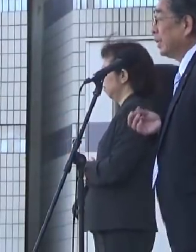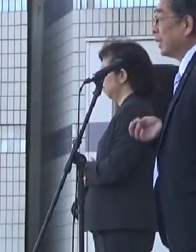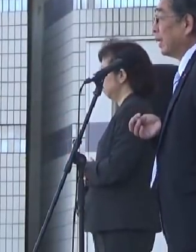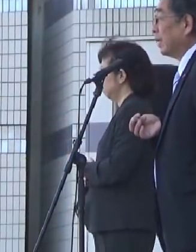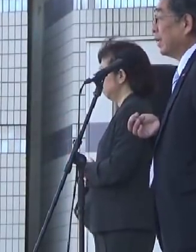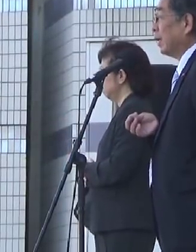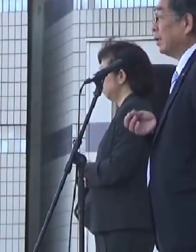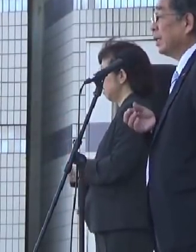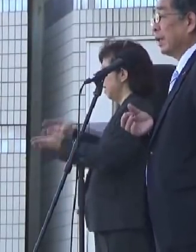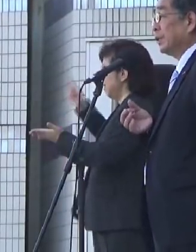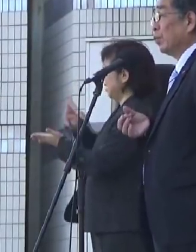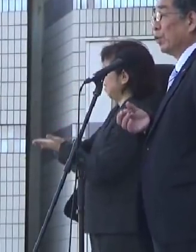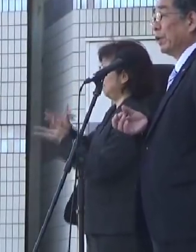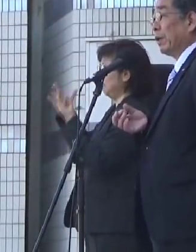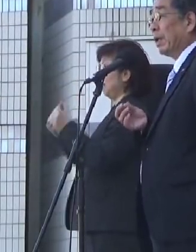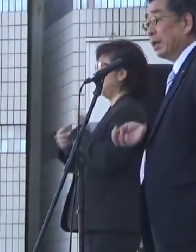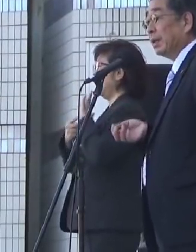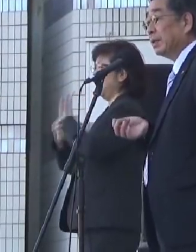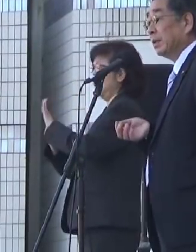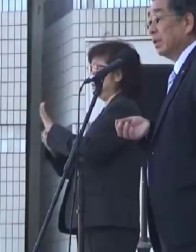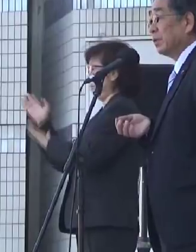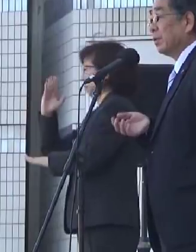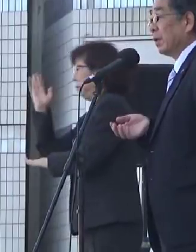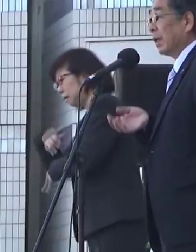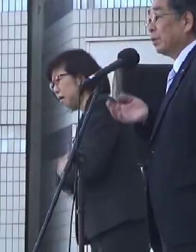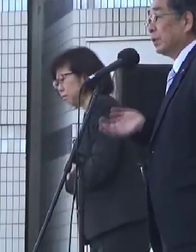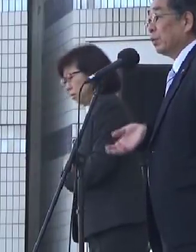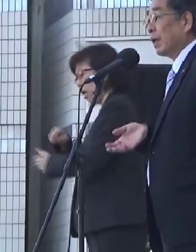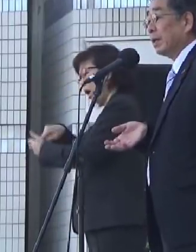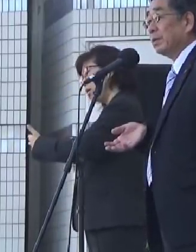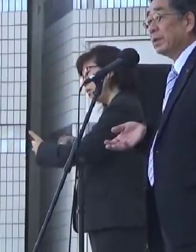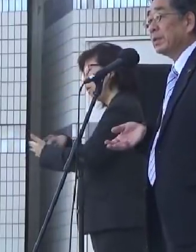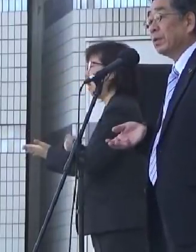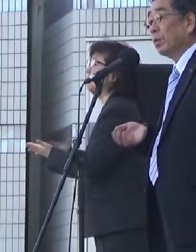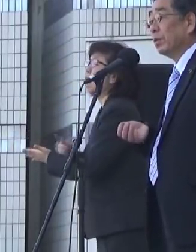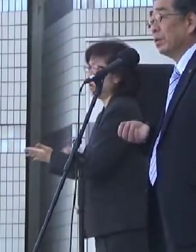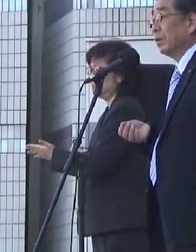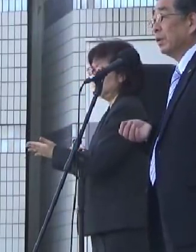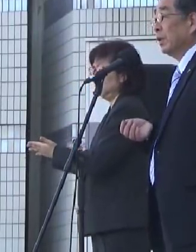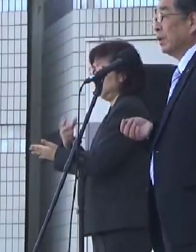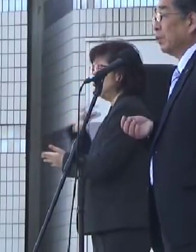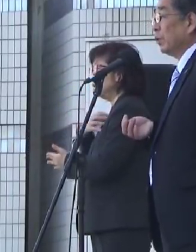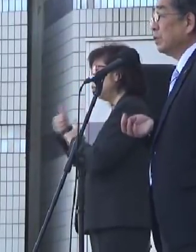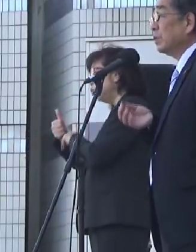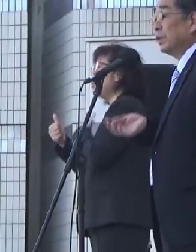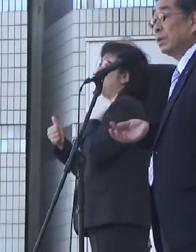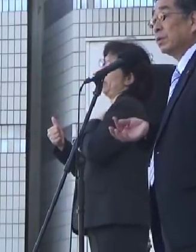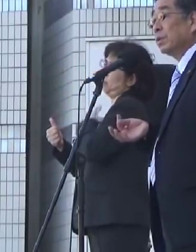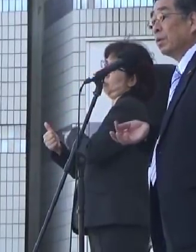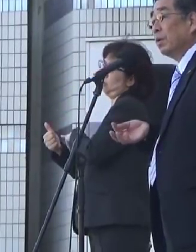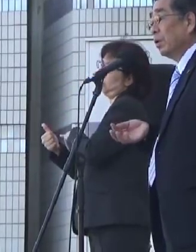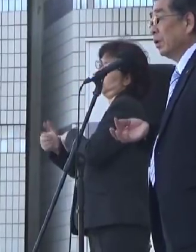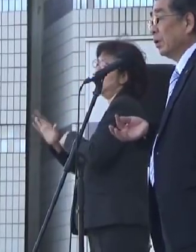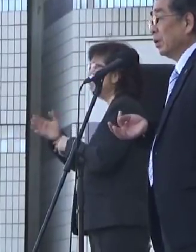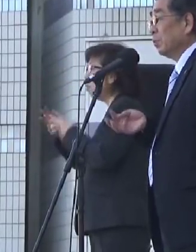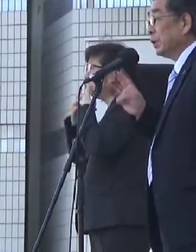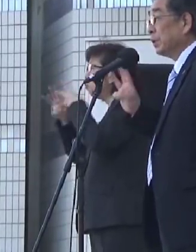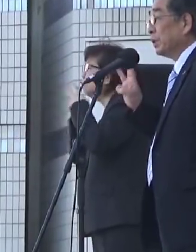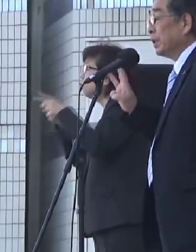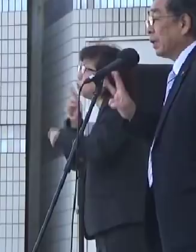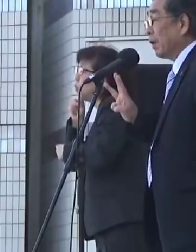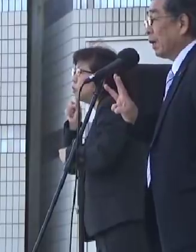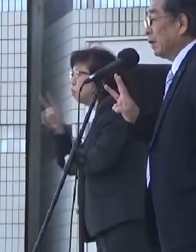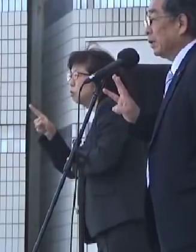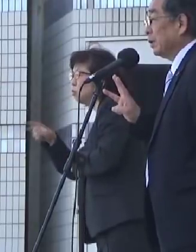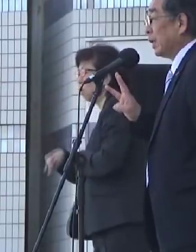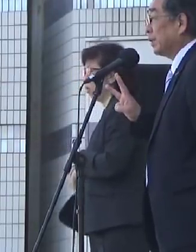策定できたなんて言えた代物ではないんです。それは担当者も分かってるんですけども、でもニュースに載ると3